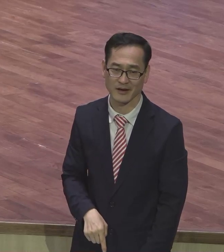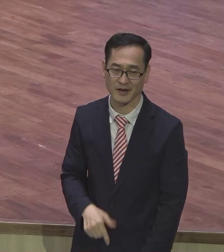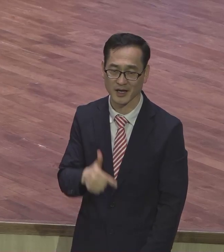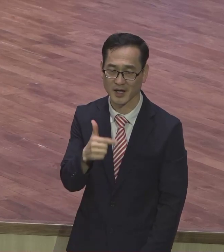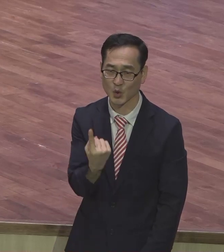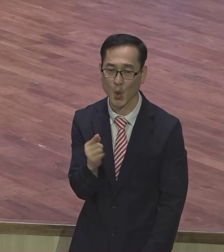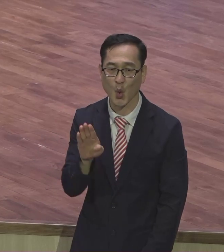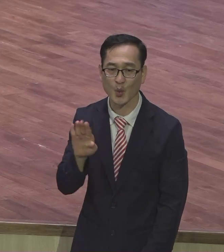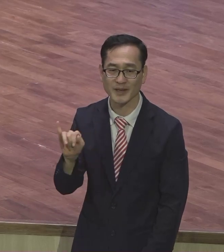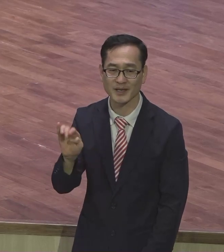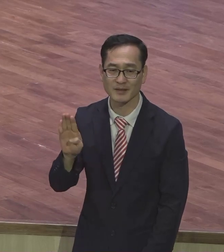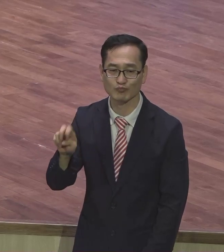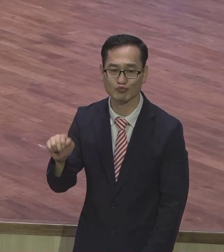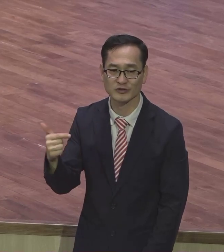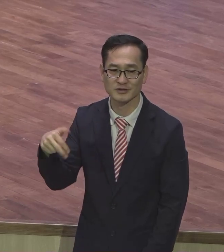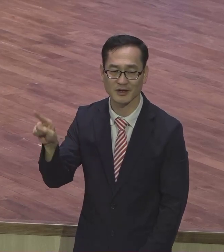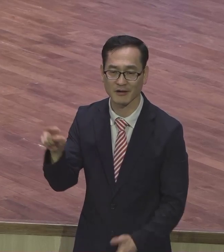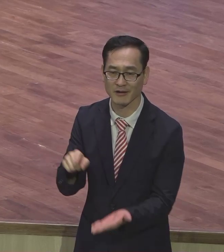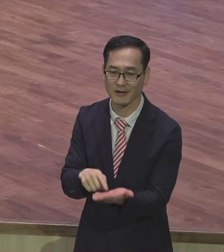노비 문서